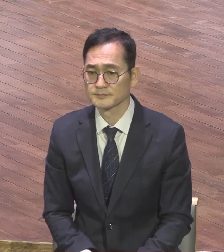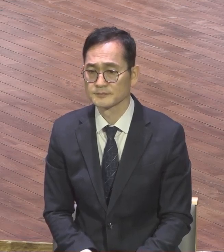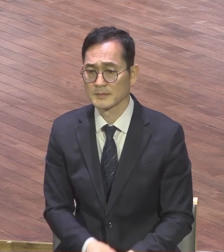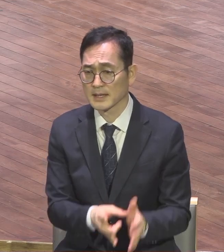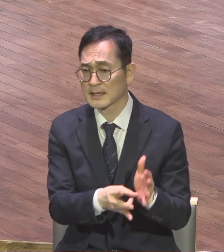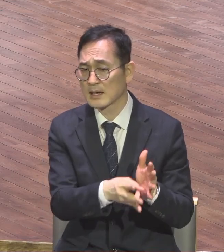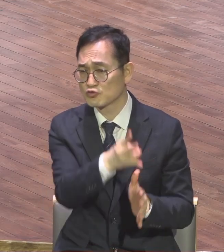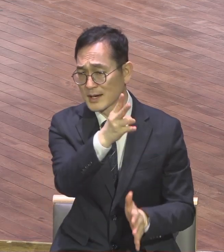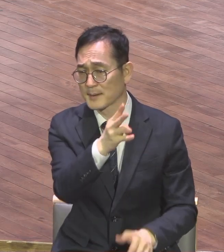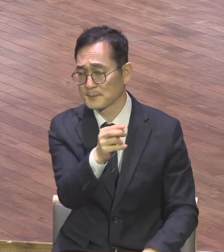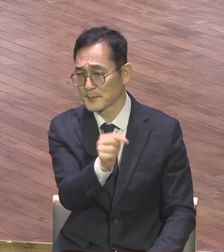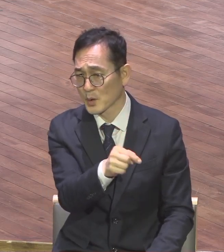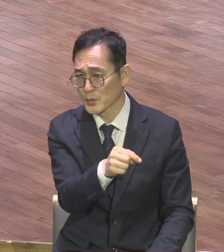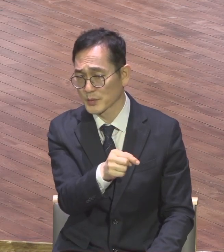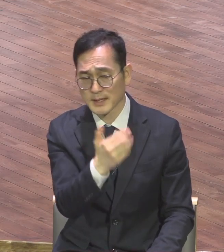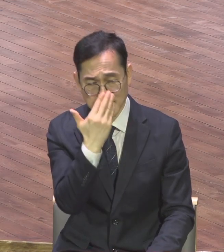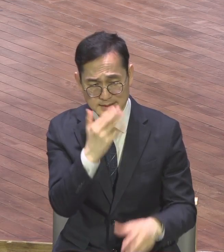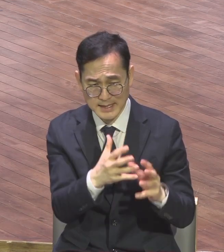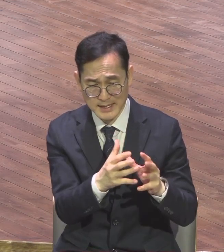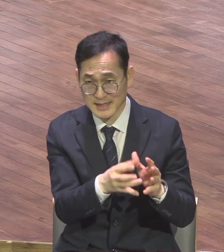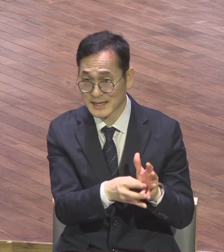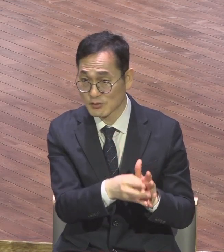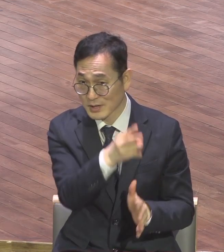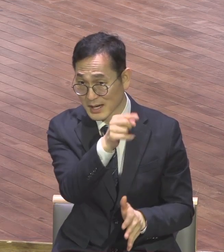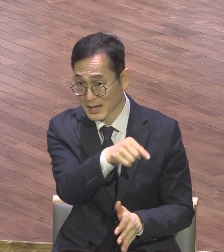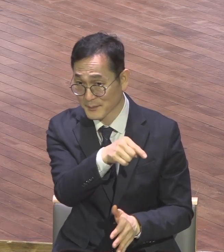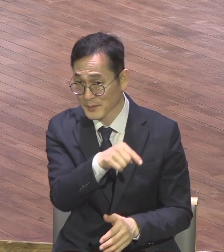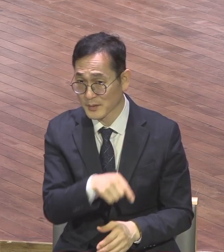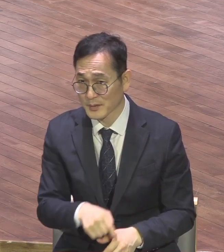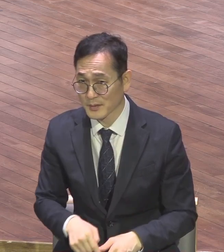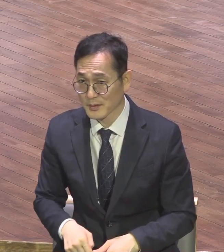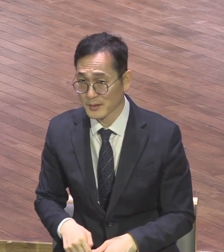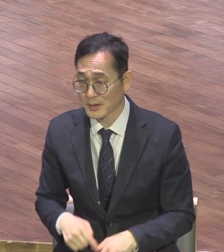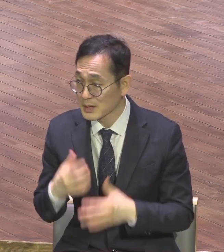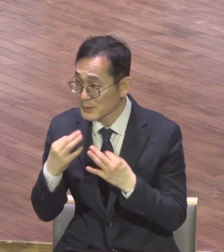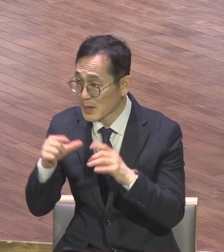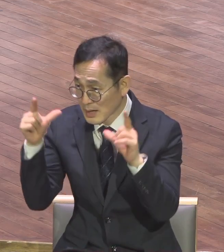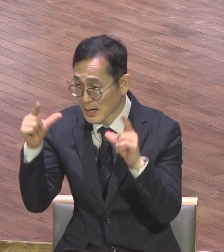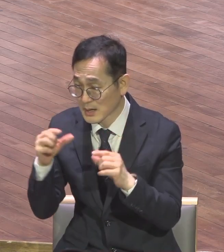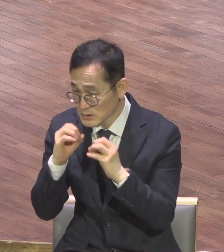있는 우리 선교사님을 파송했다니까 금요일날